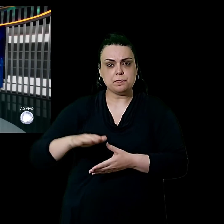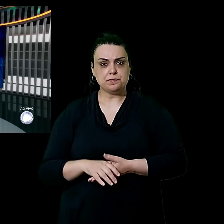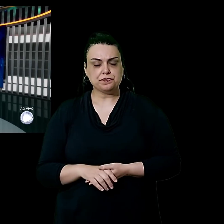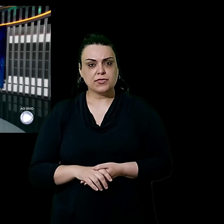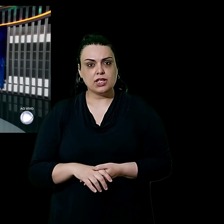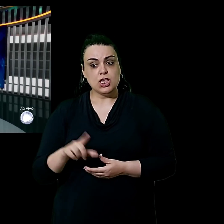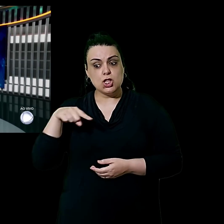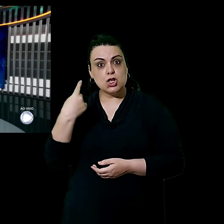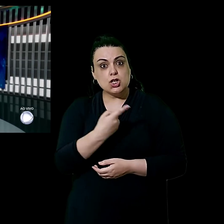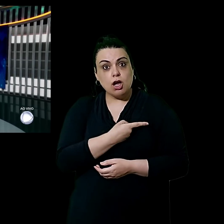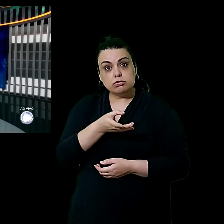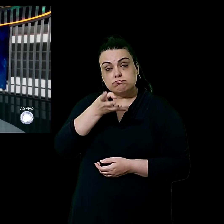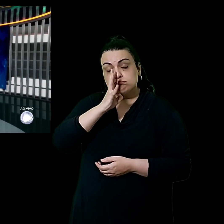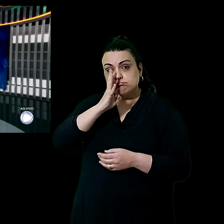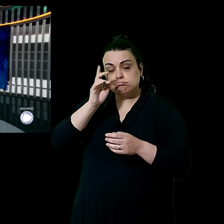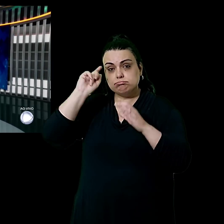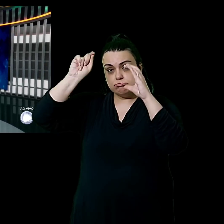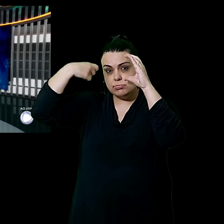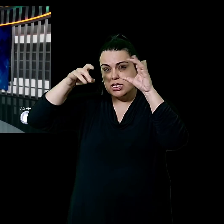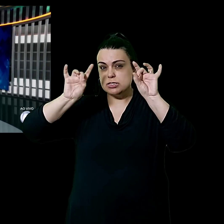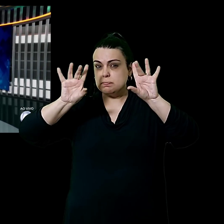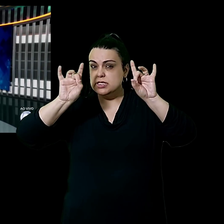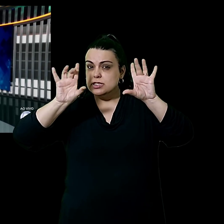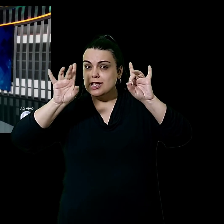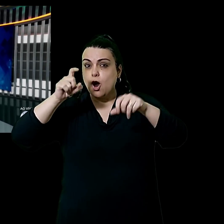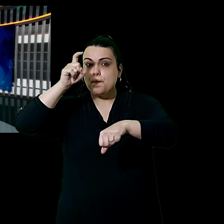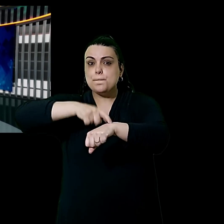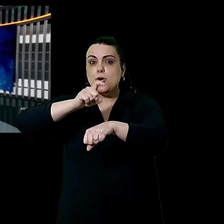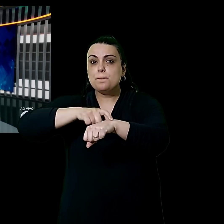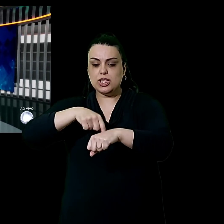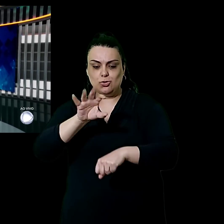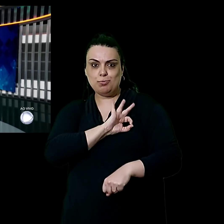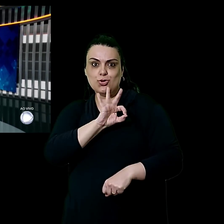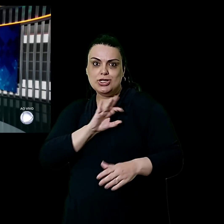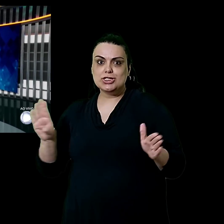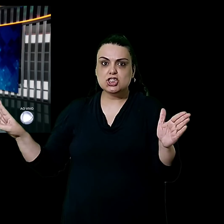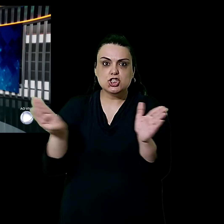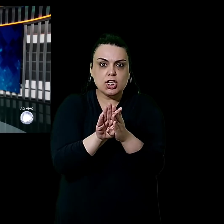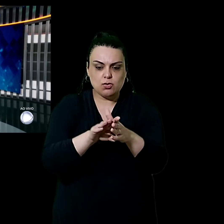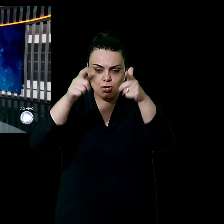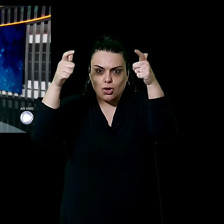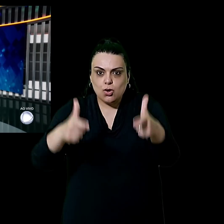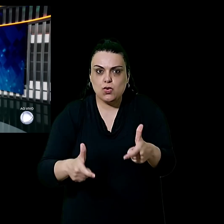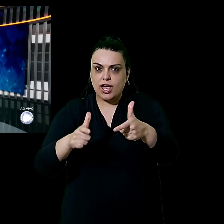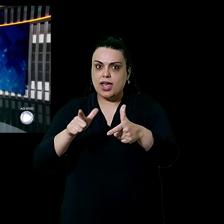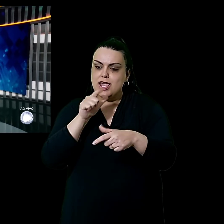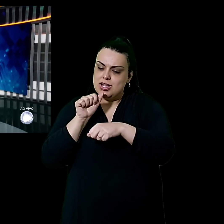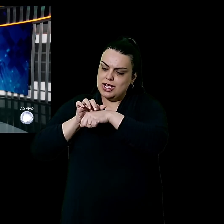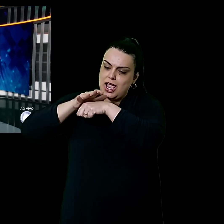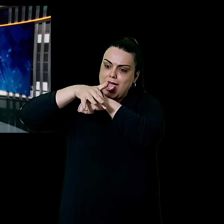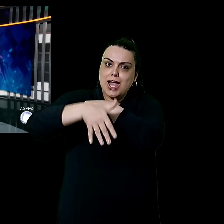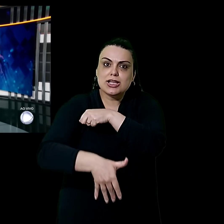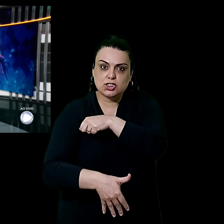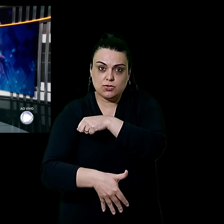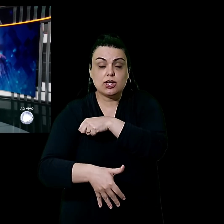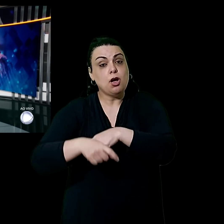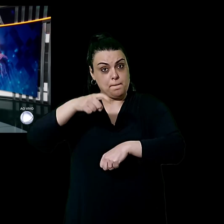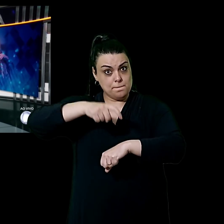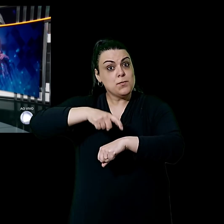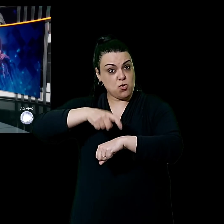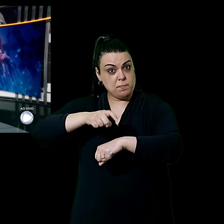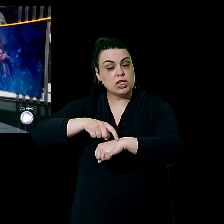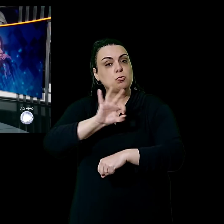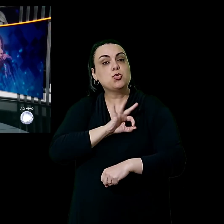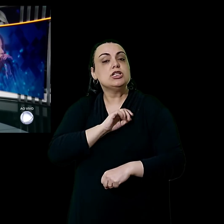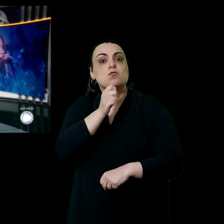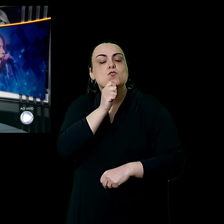Bom, o Domingo Espetacular teve acesso a imagens exclusivas da chegada dos policiais ali na cachoeira para o resgate. Naquele momento,